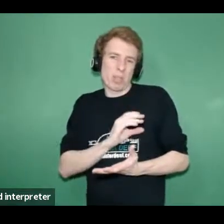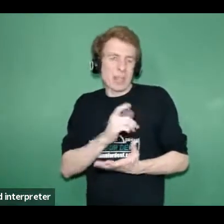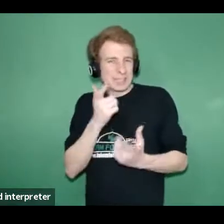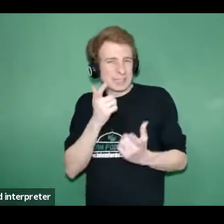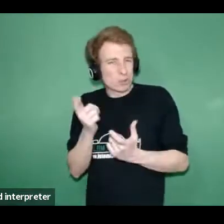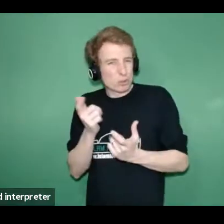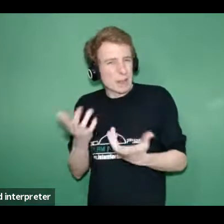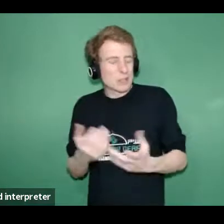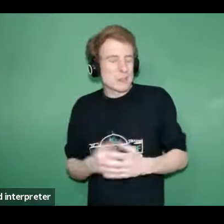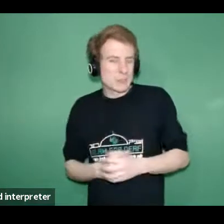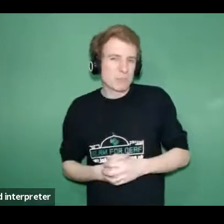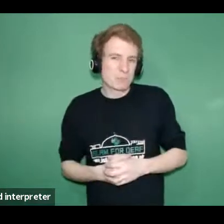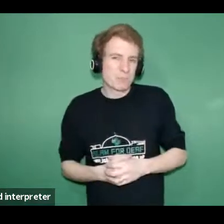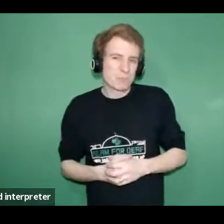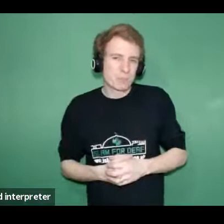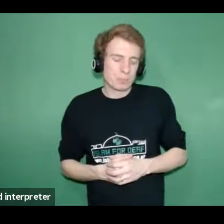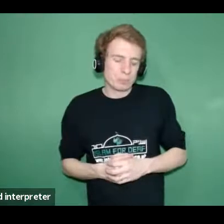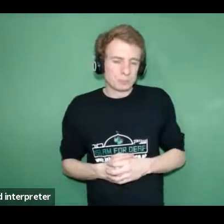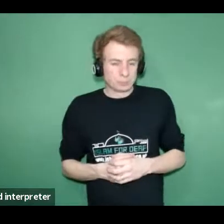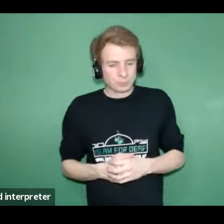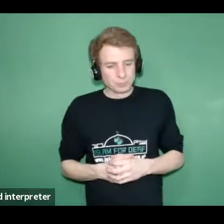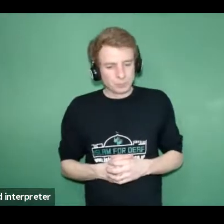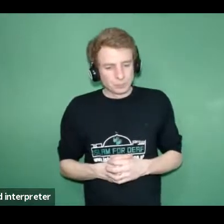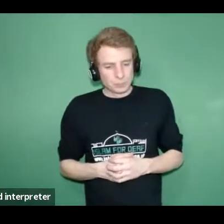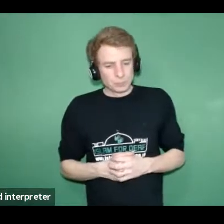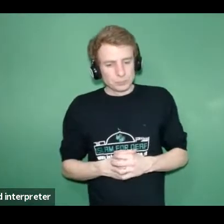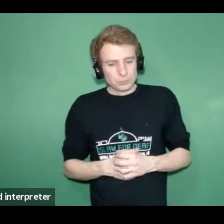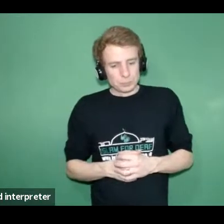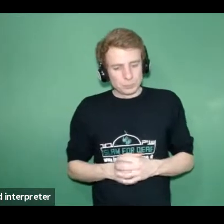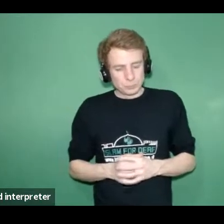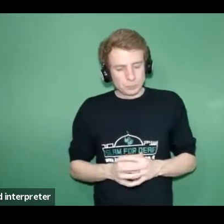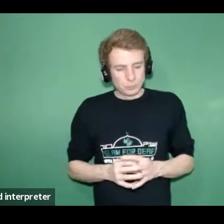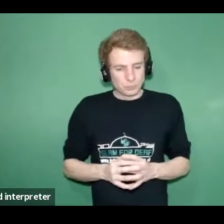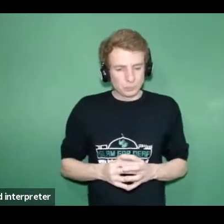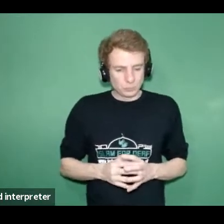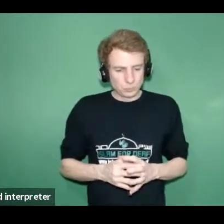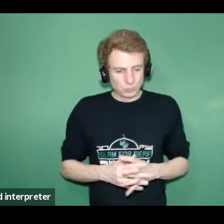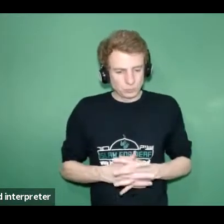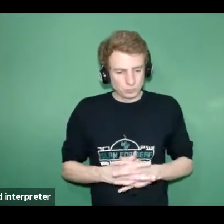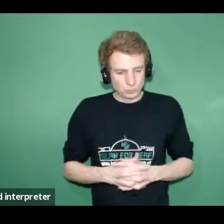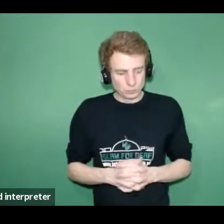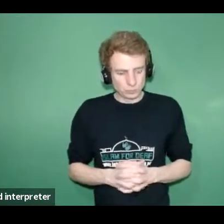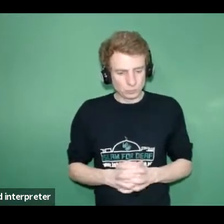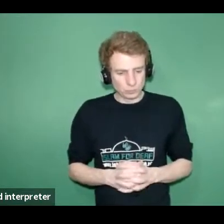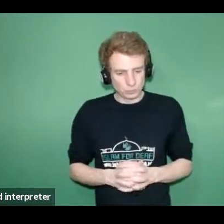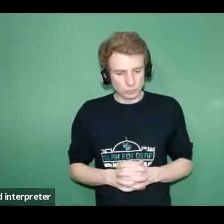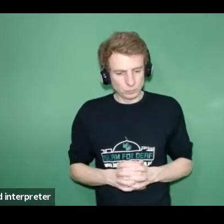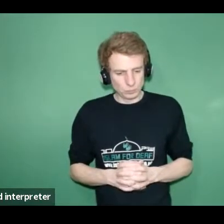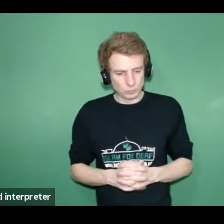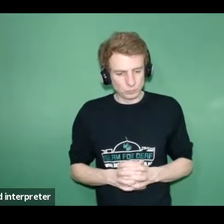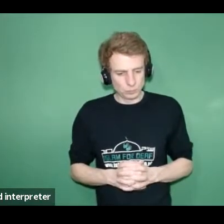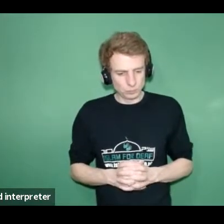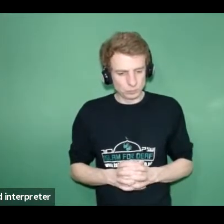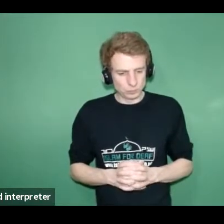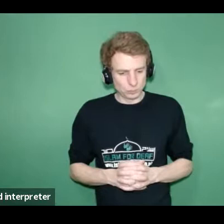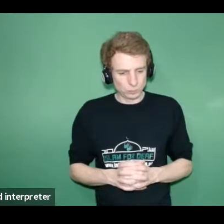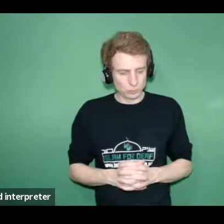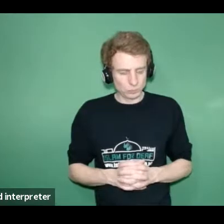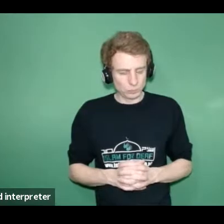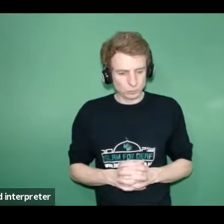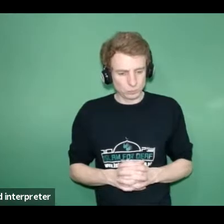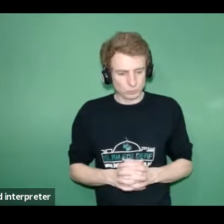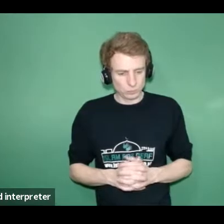استغلال الأوقات بالذكر والدعاء، بالذات الأوقات المنصوص